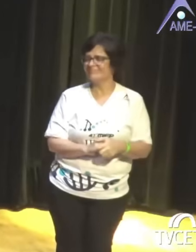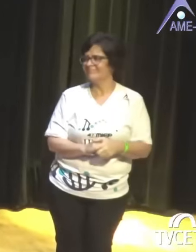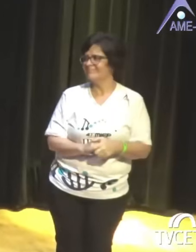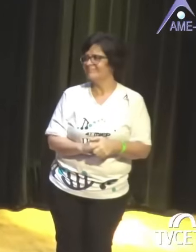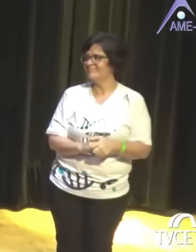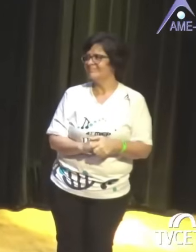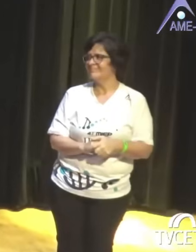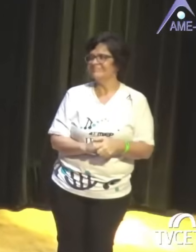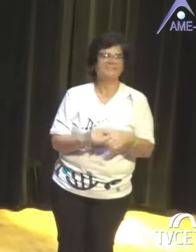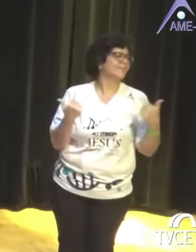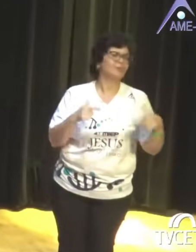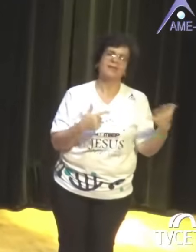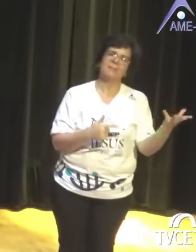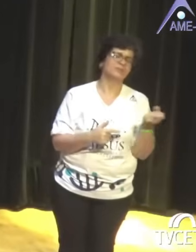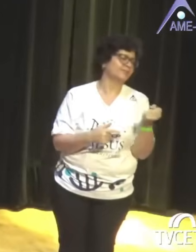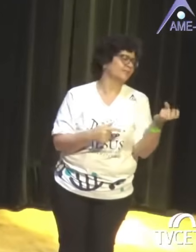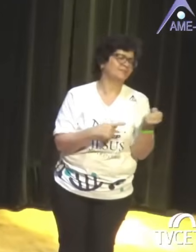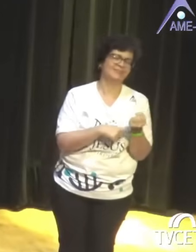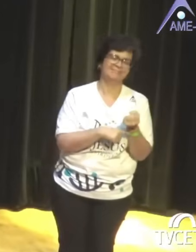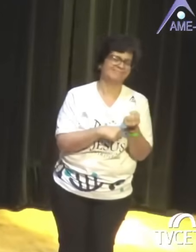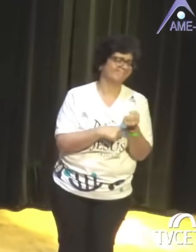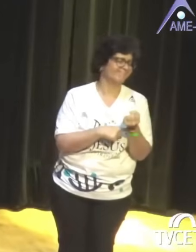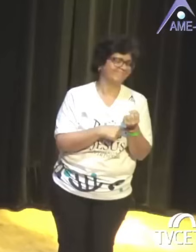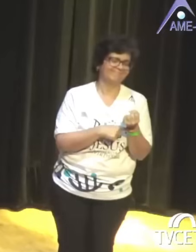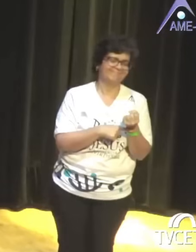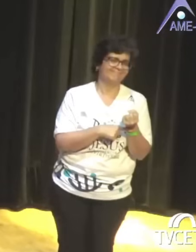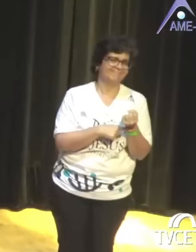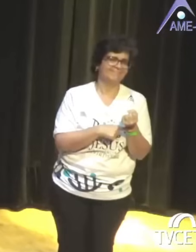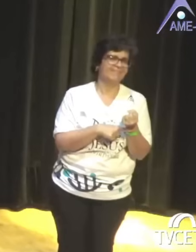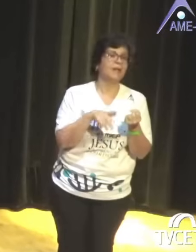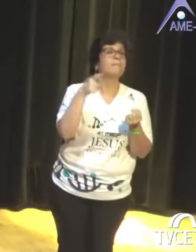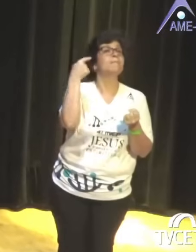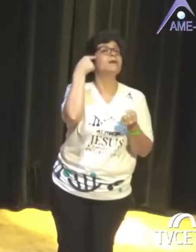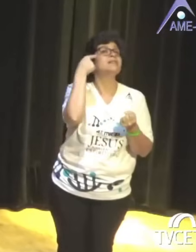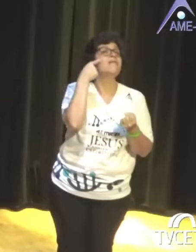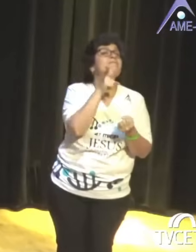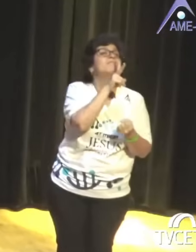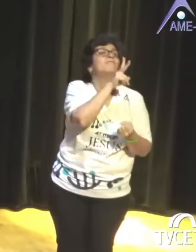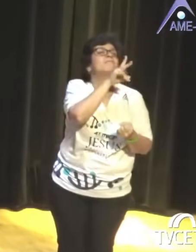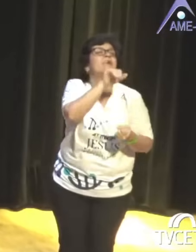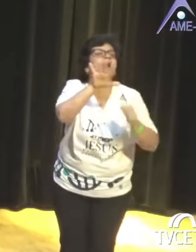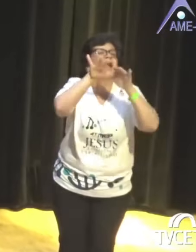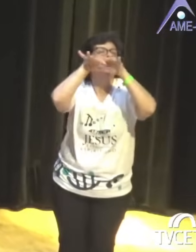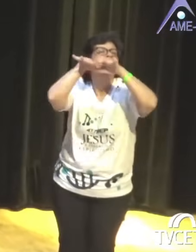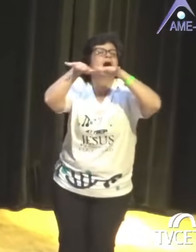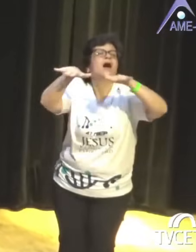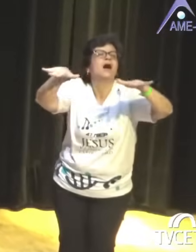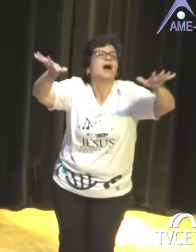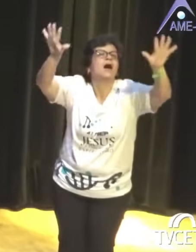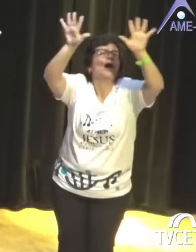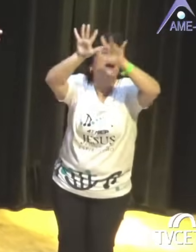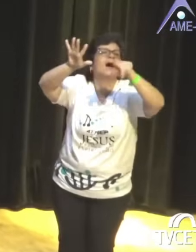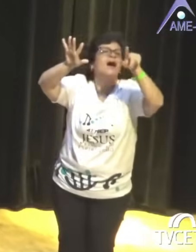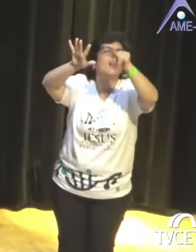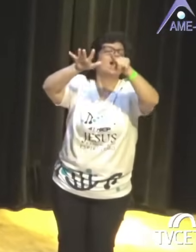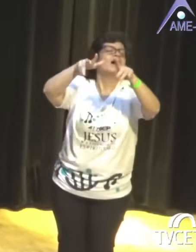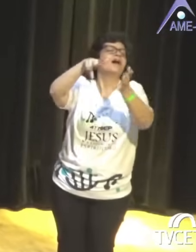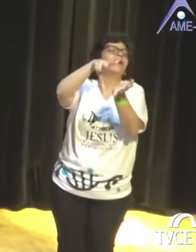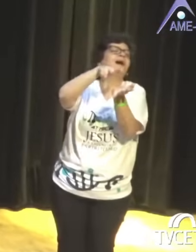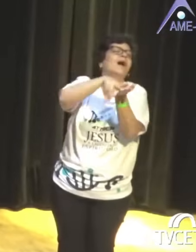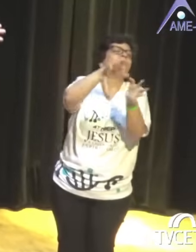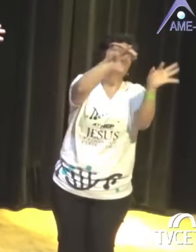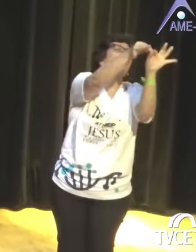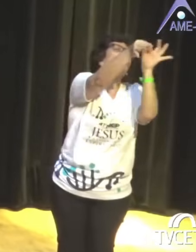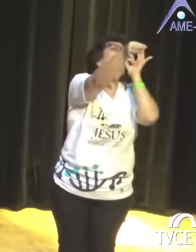nada não tem aposentadoria você esperava chegar naquele espaço Divino Gente pelo amor de Deus